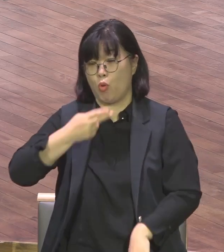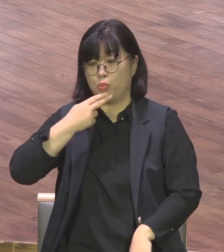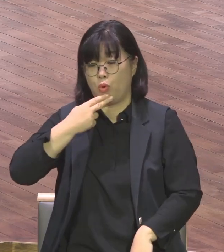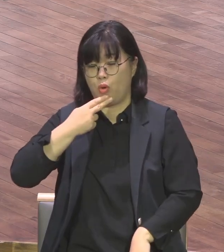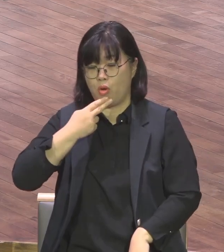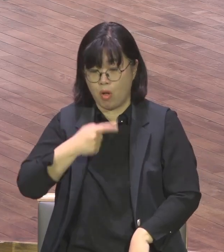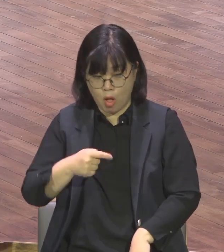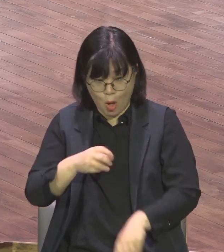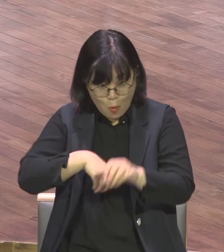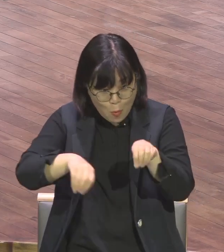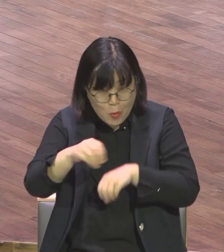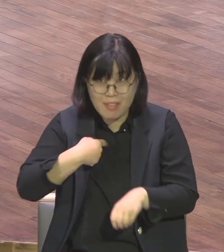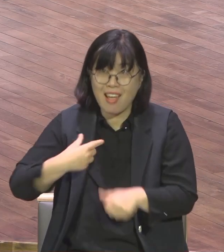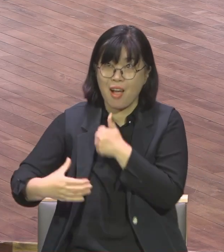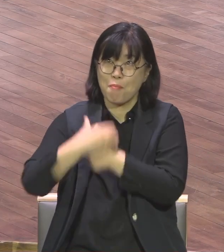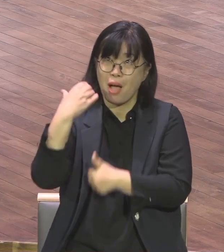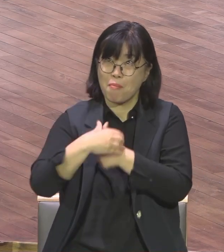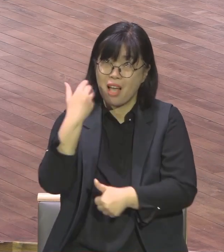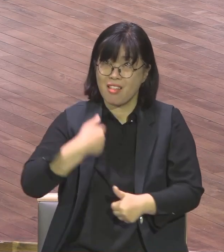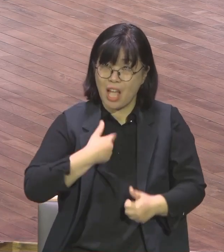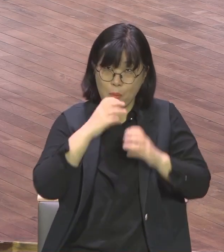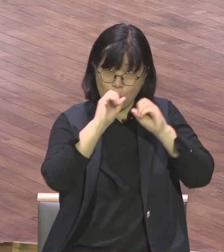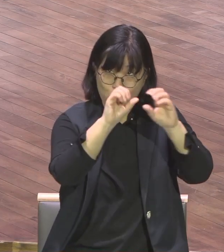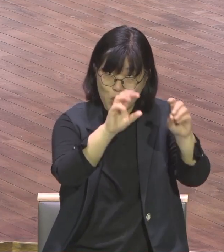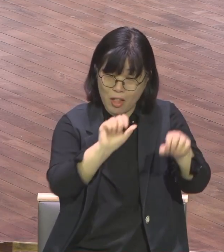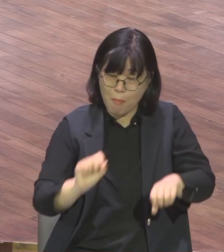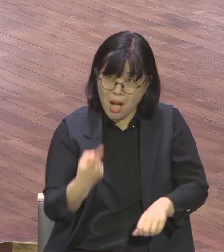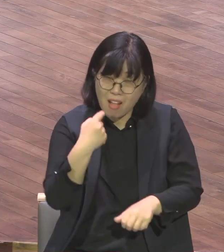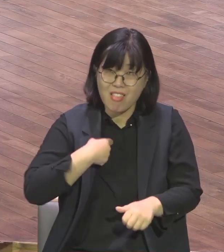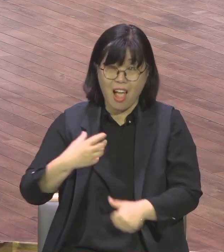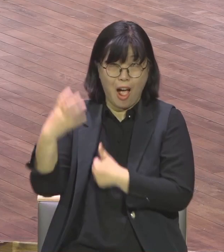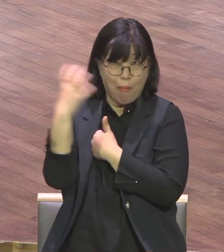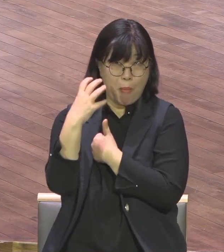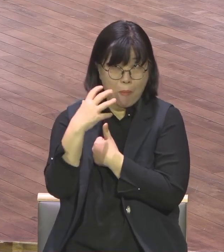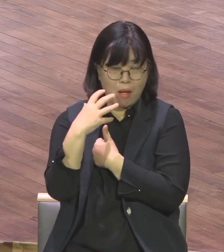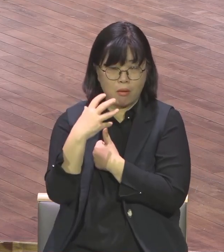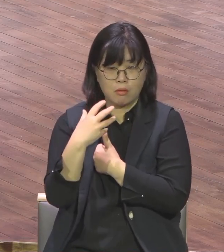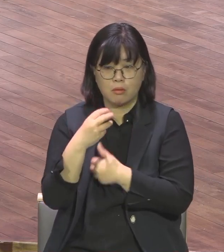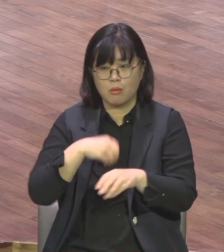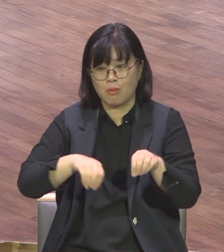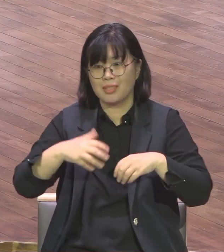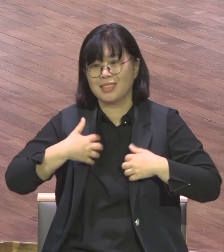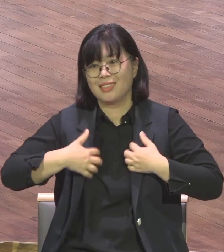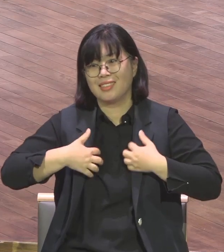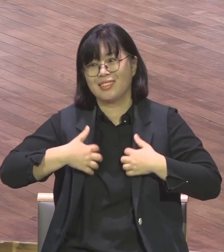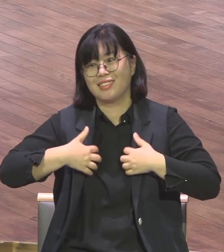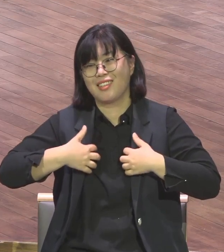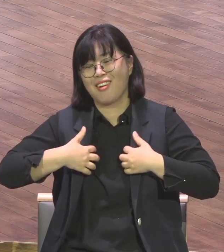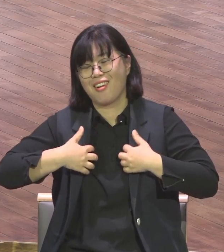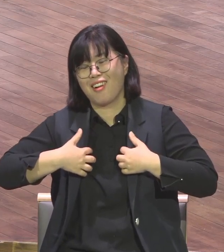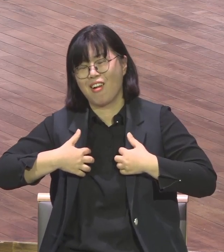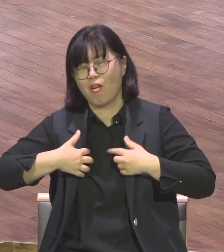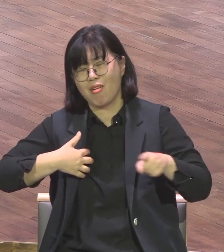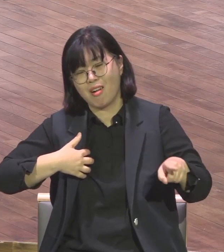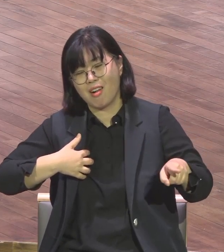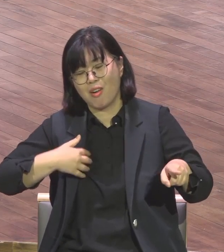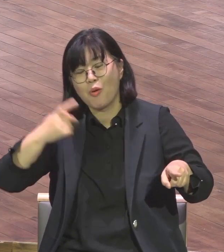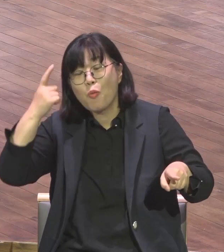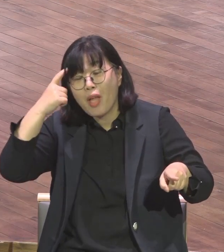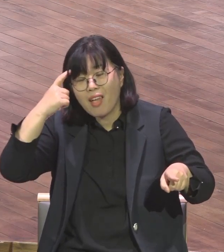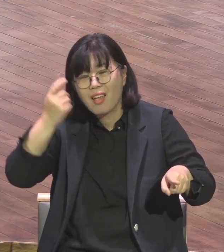감옥이건 감옥이 아니거든 핍박을 받건 안 받건 예수 그리스도를 증거하는 것에 모든 초점